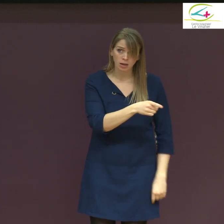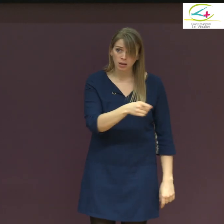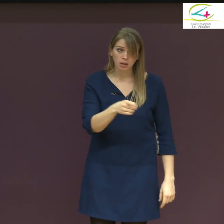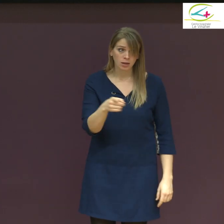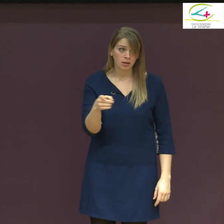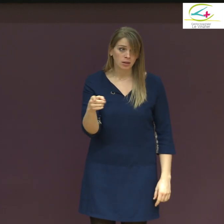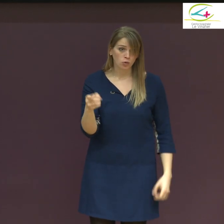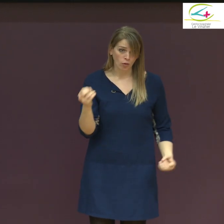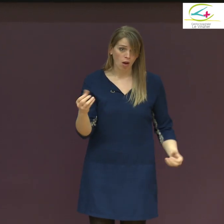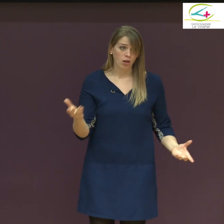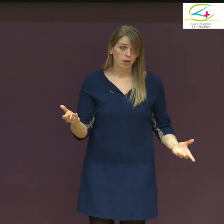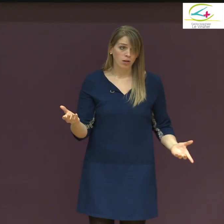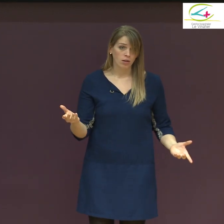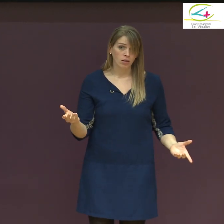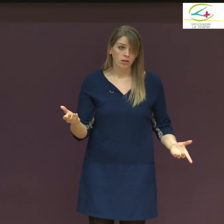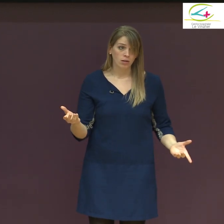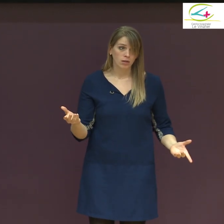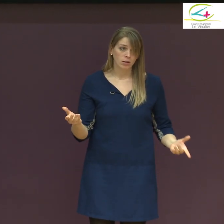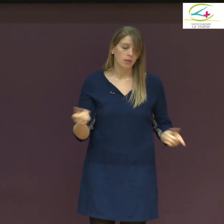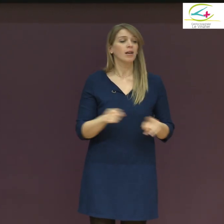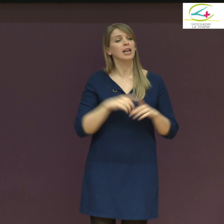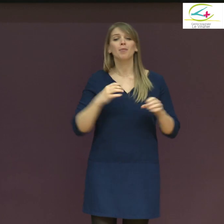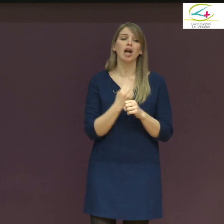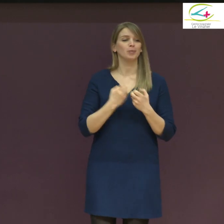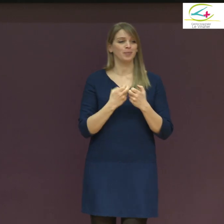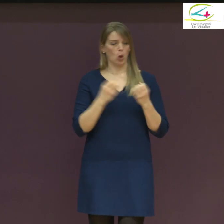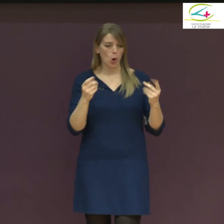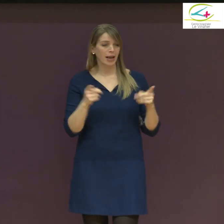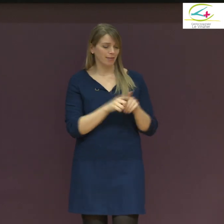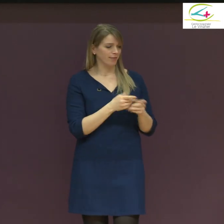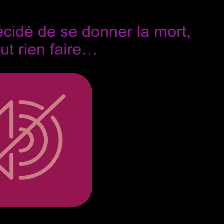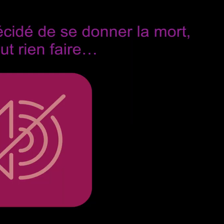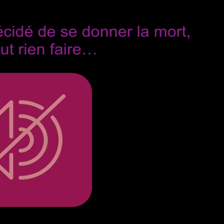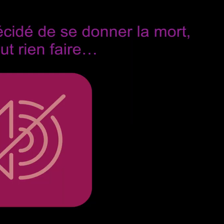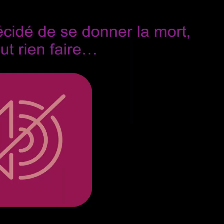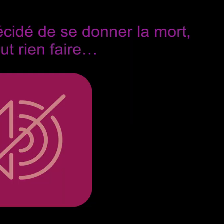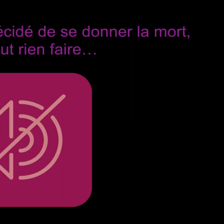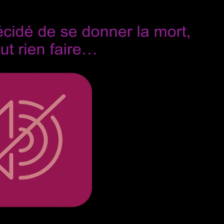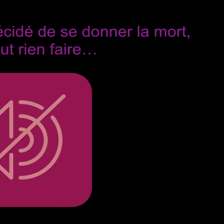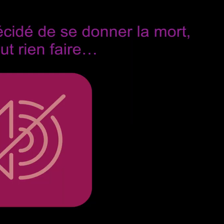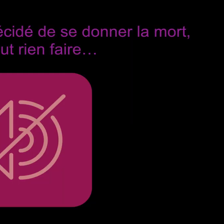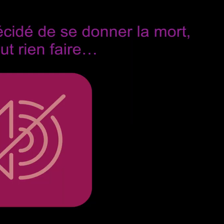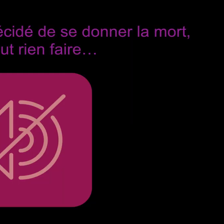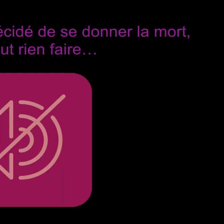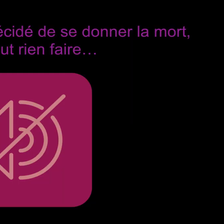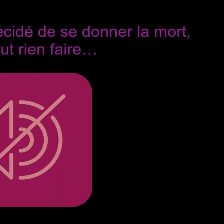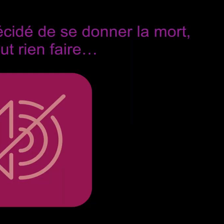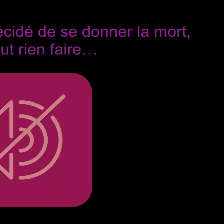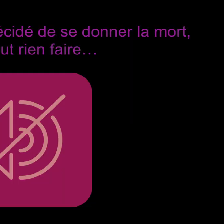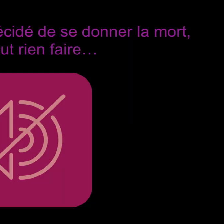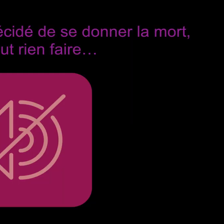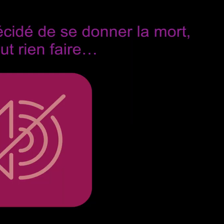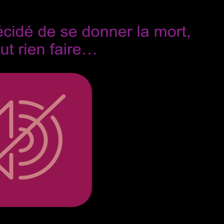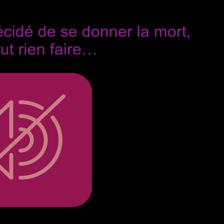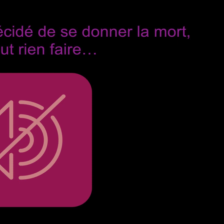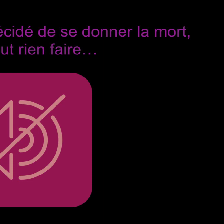réfléchissez à ça. Et d'être capable d'aller ouvrir la porte pour qu'il vous déverse sa tristesse. Moi, en tant que